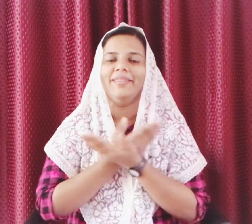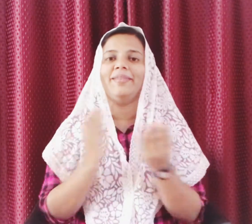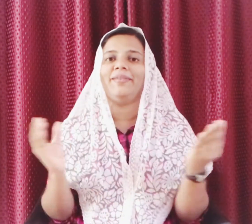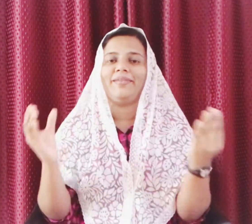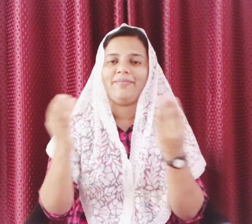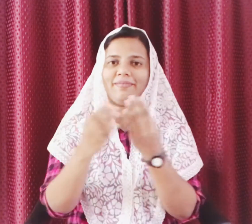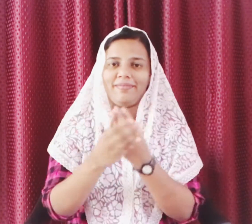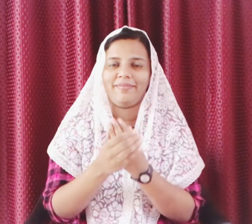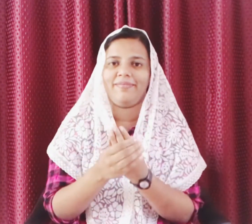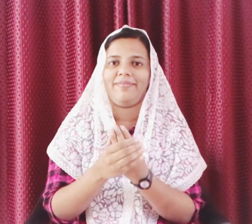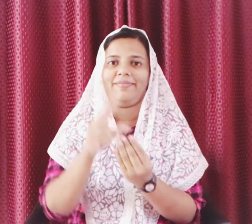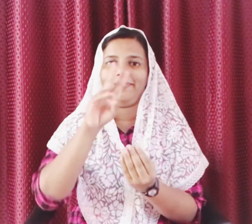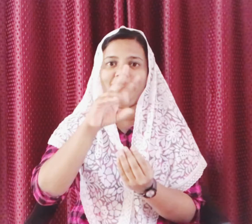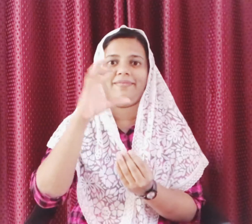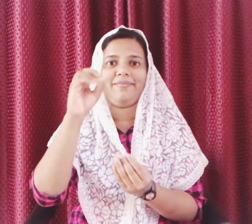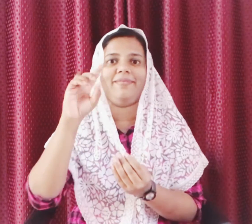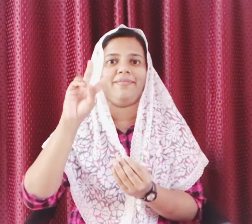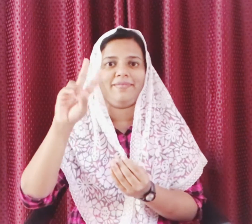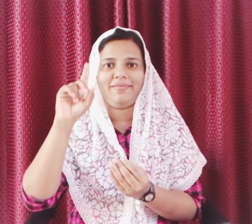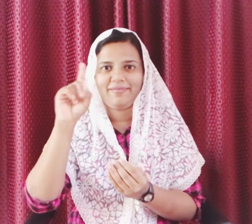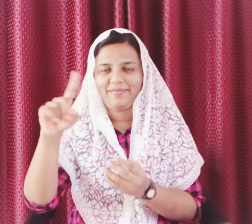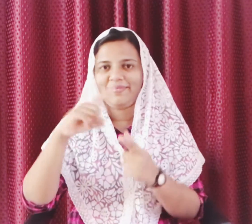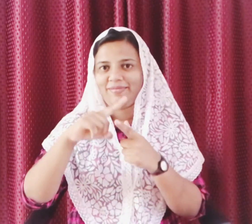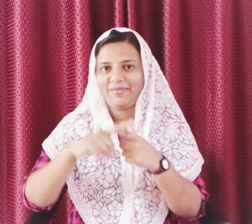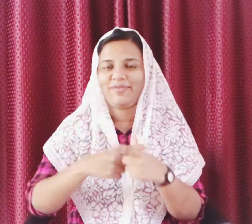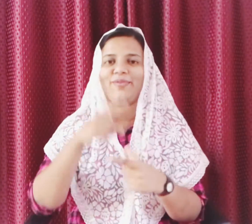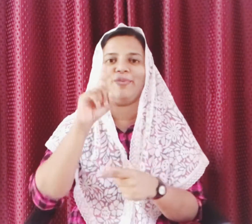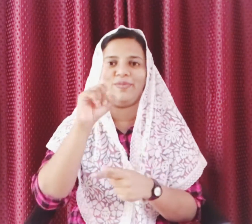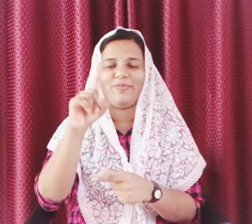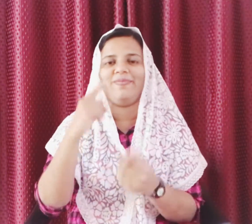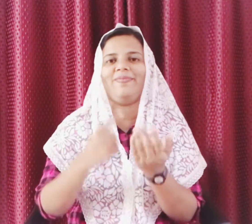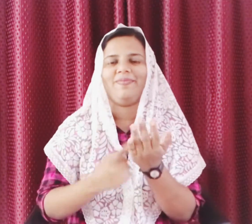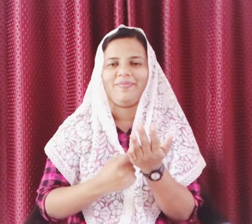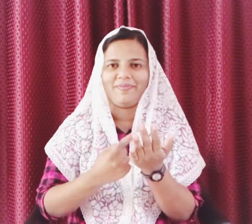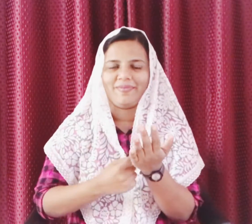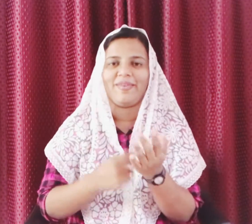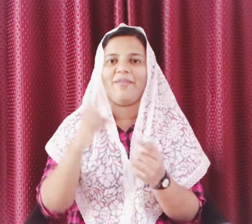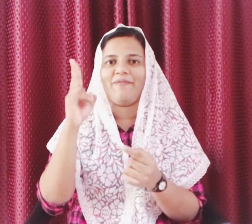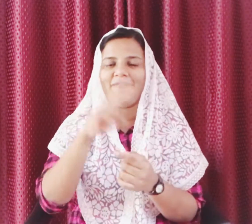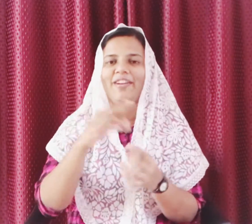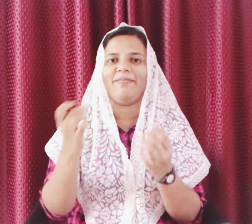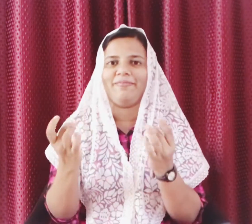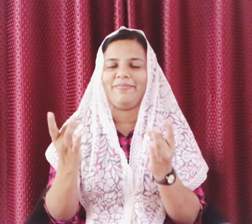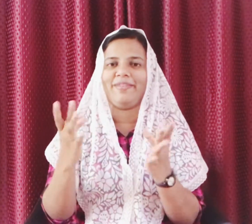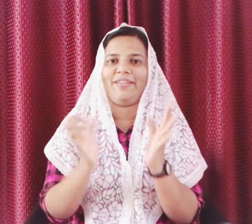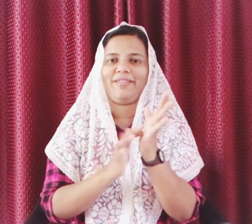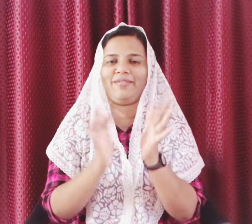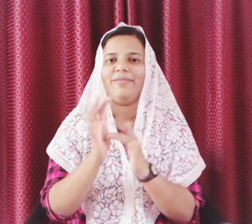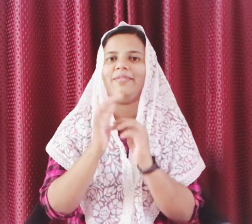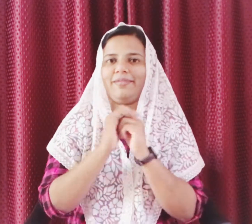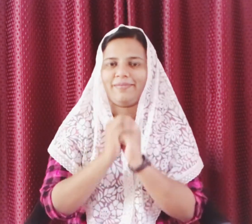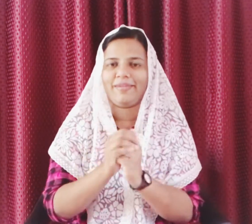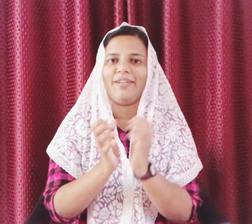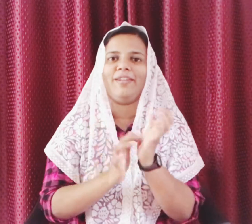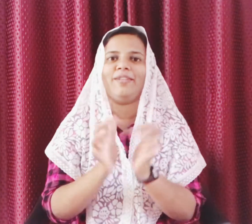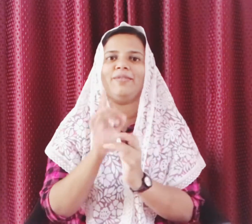പ്രിയപ്പെട്ട ദൈവമക്കളെ, നമുക്ക് ഒരുമിച്ച് 2021 ജനുവരി മാസം 1 ആമൻ വെള്ളിയാഴ്ച പ്രഭാതത്തിൽ കർത്താവിനെ ആരാധിക്കുവാൻ,